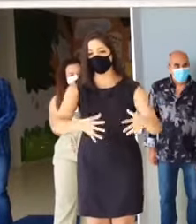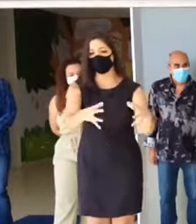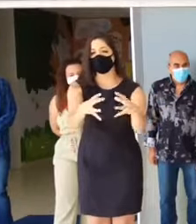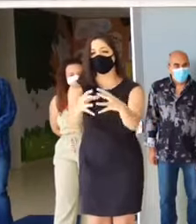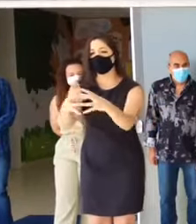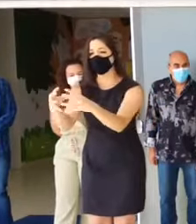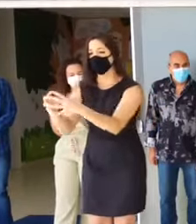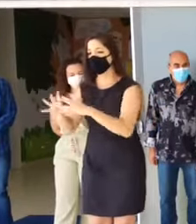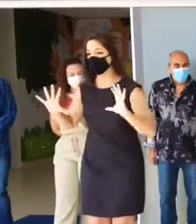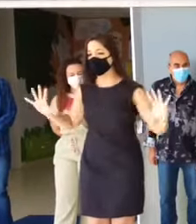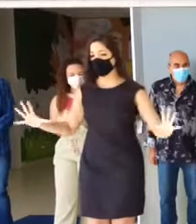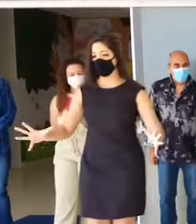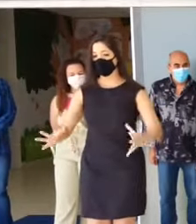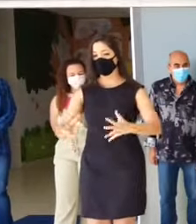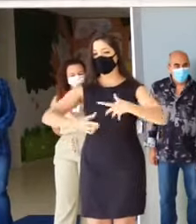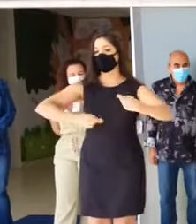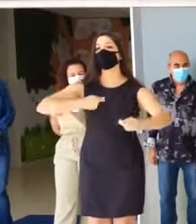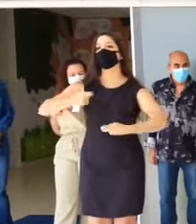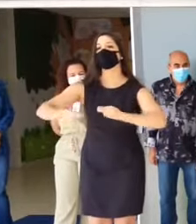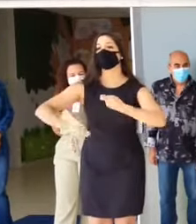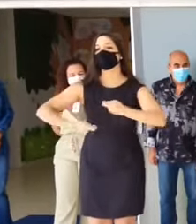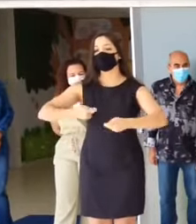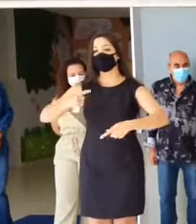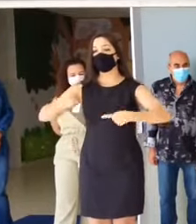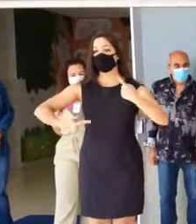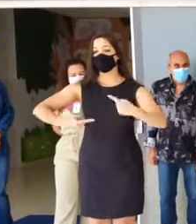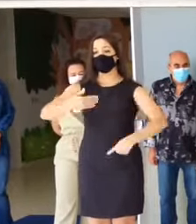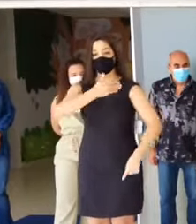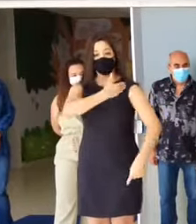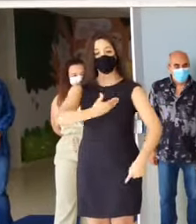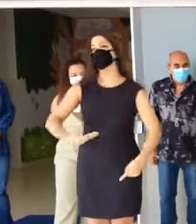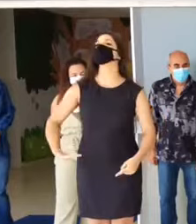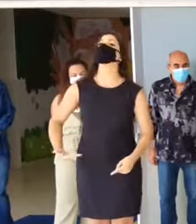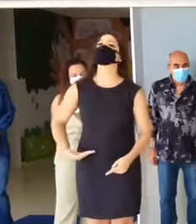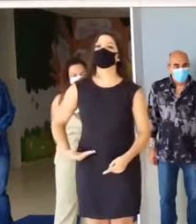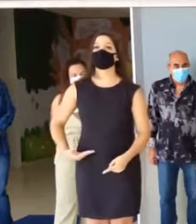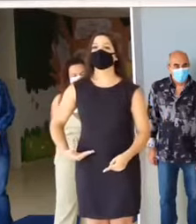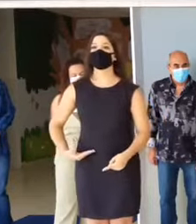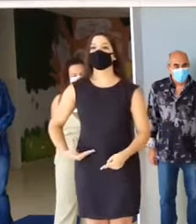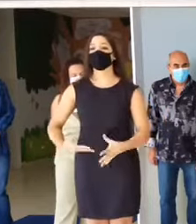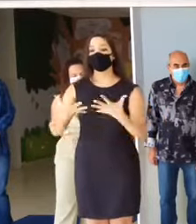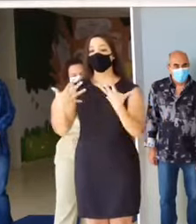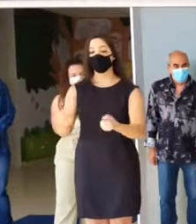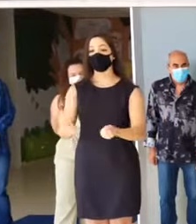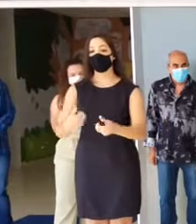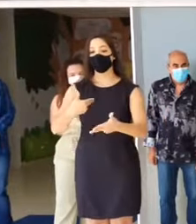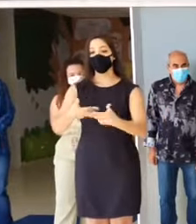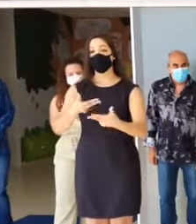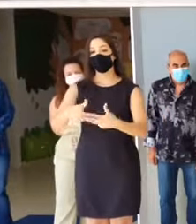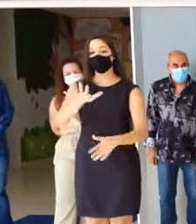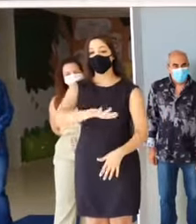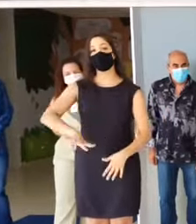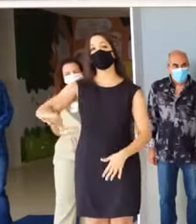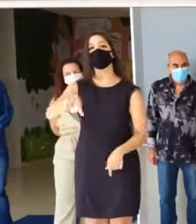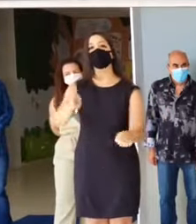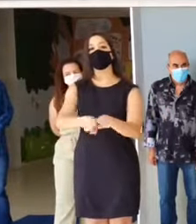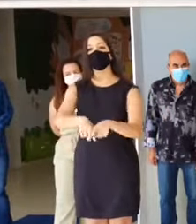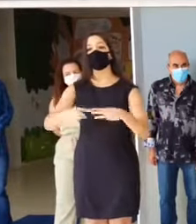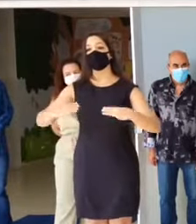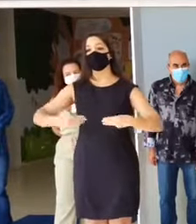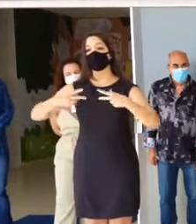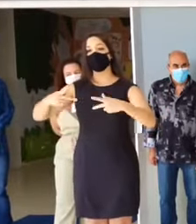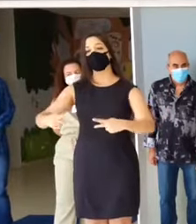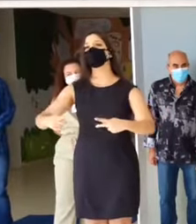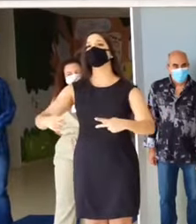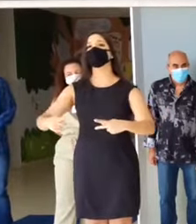várias entidades, da parte da administração pública, que vislumbrou a possibilidade de utilização desse espaço, da parte também do Ministério Público,